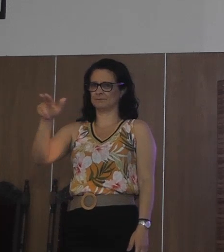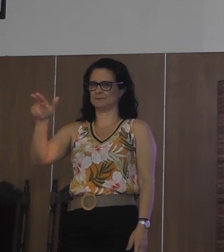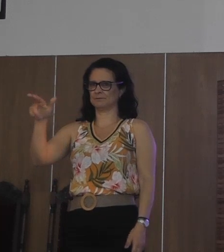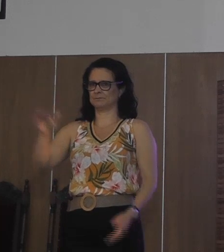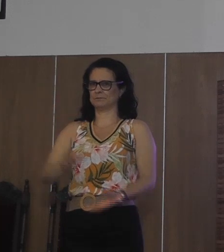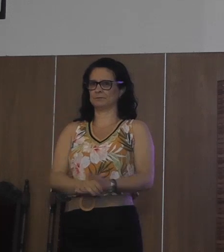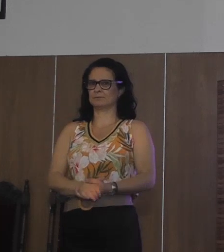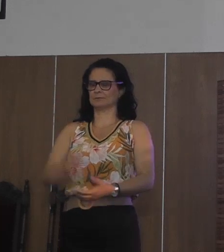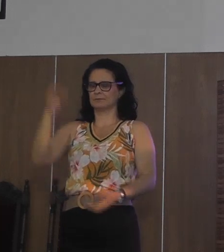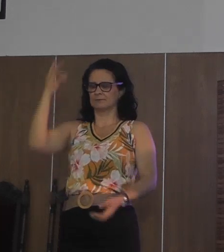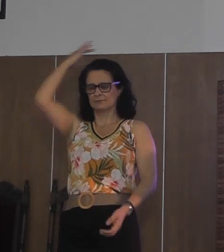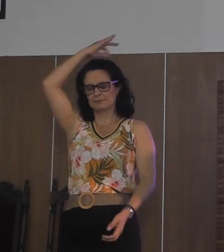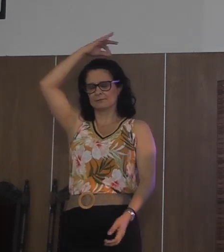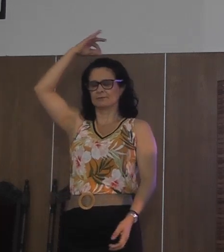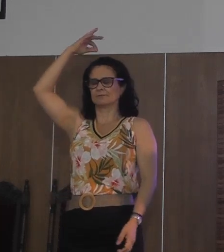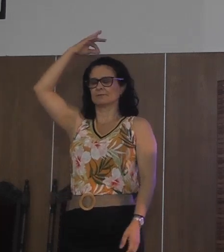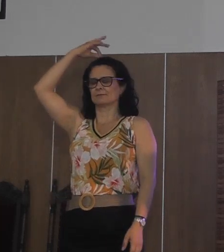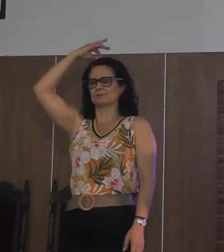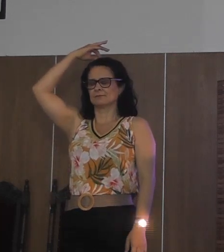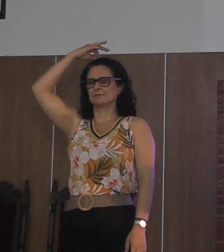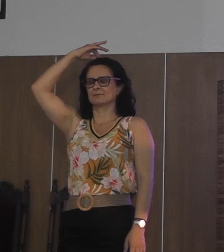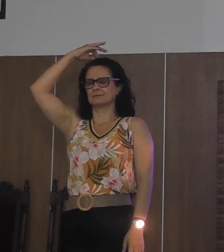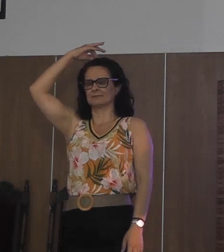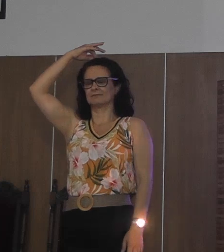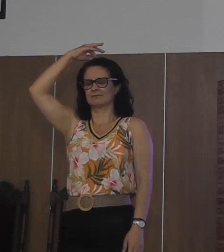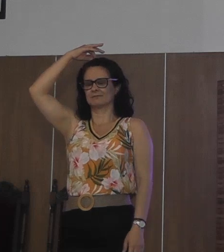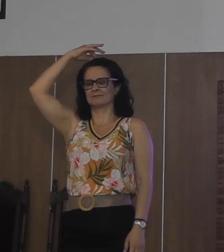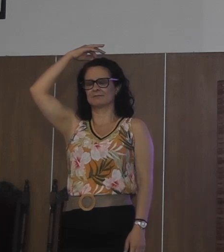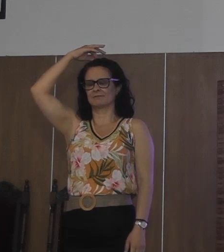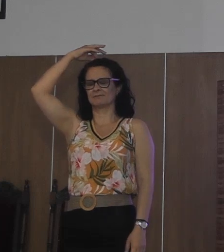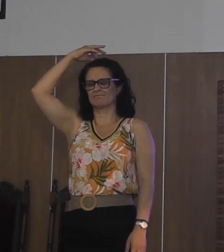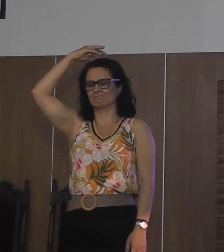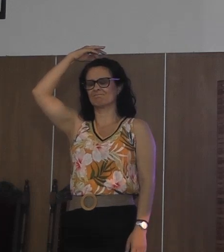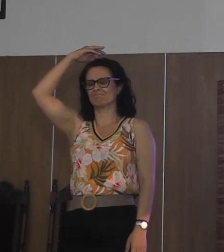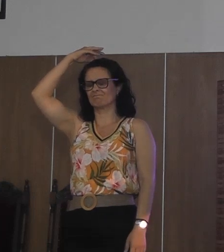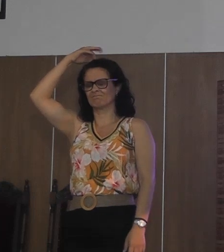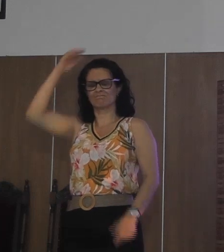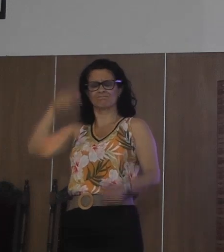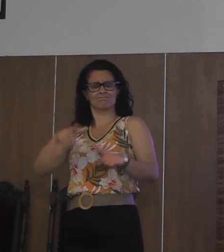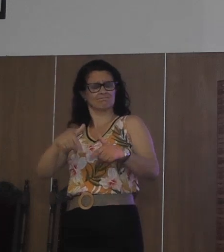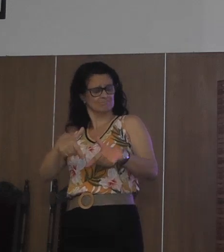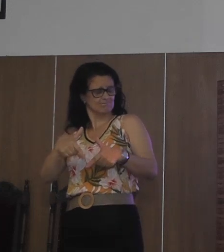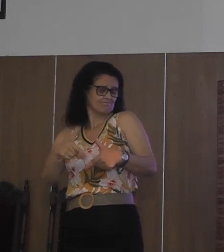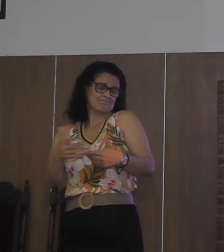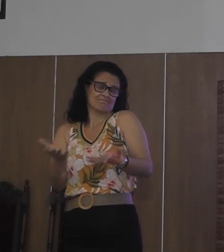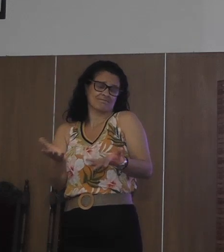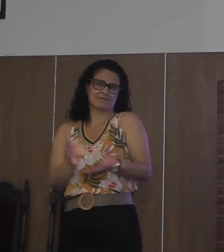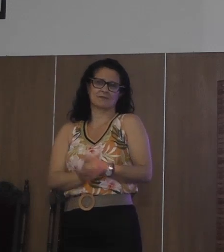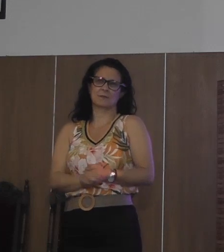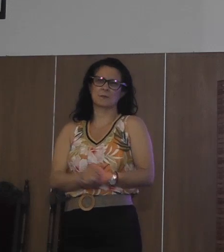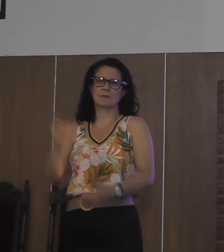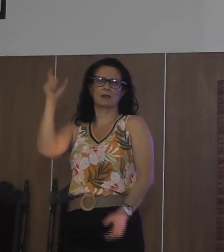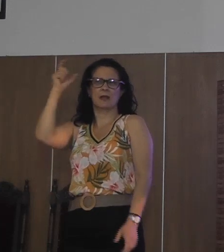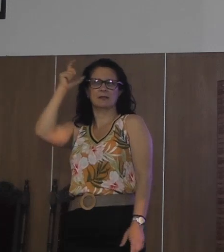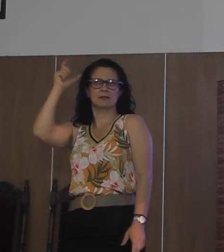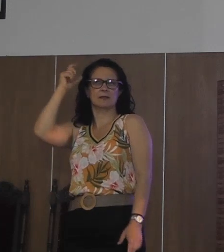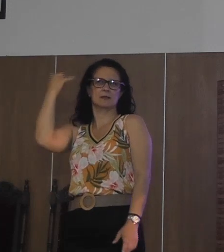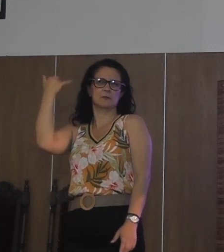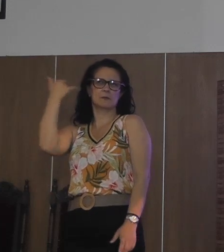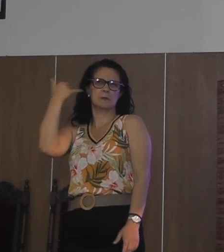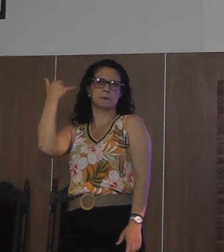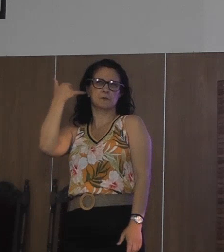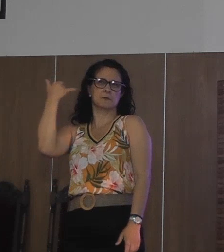O Espírito Santo faz isso. Enquanto Satanás está por aí, tentando jogar um monte de palavra de desânimo, a carne, o